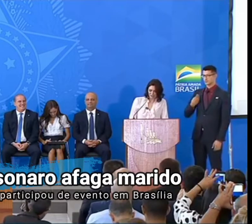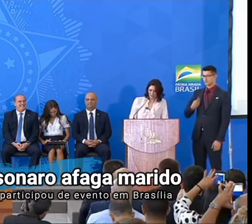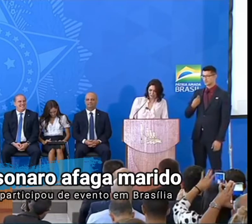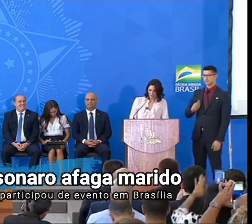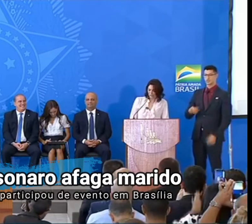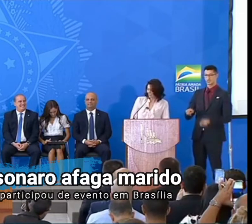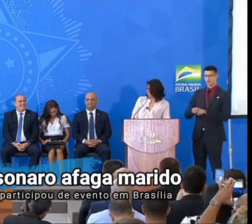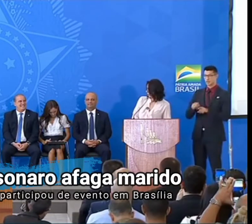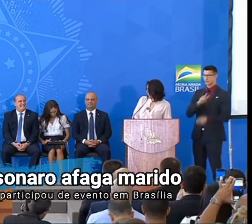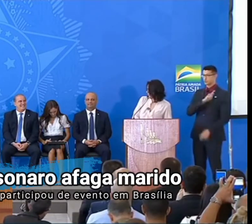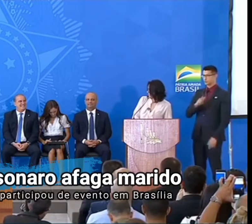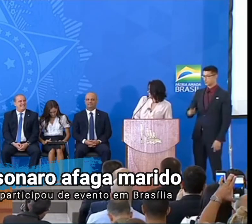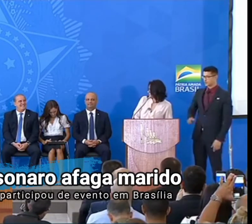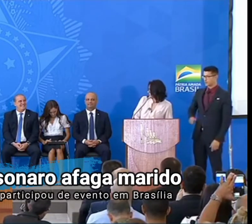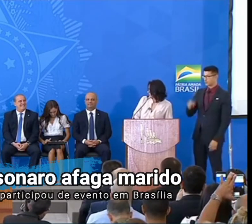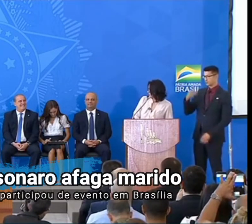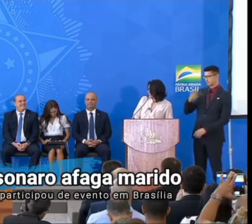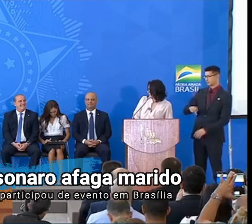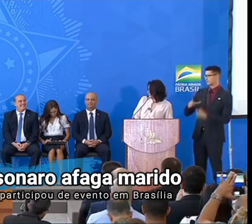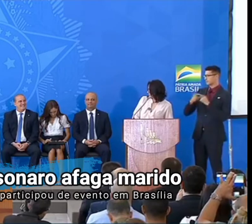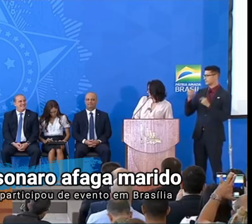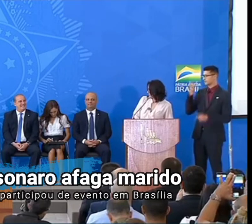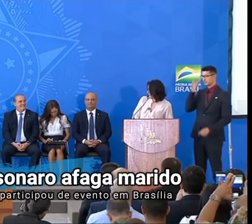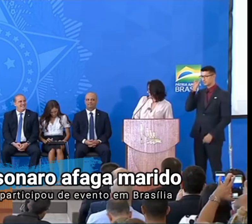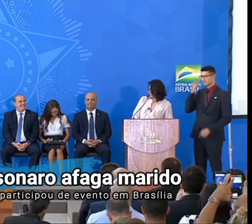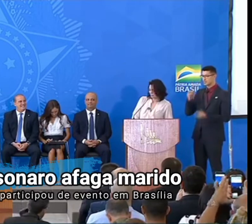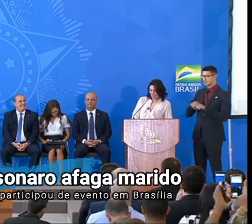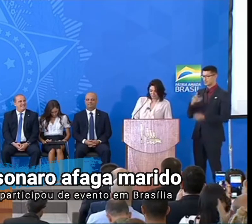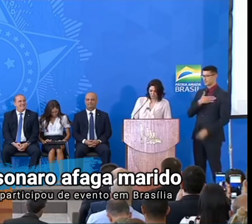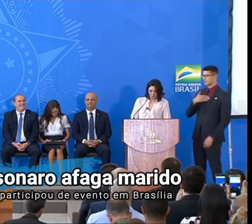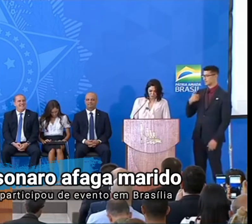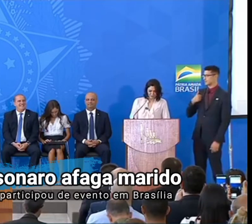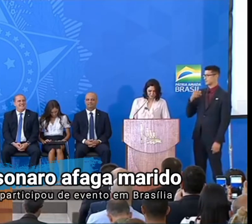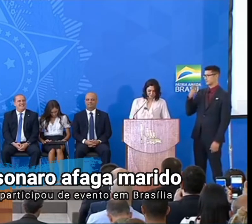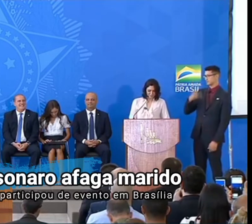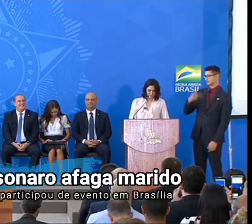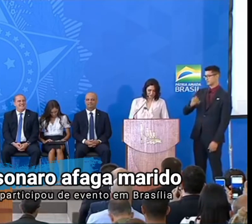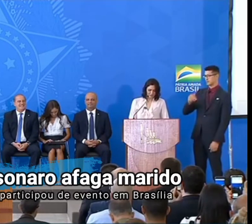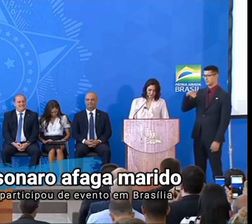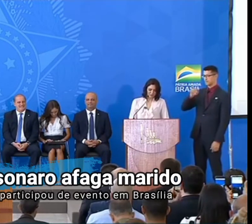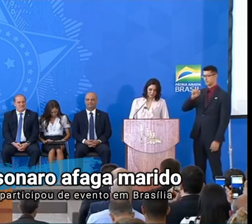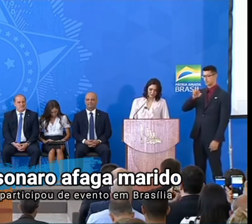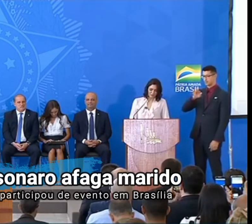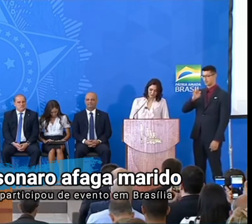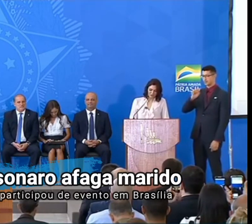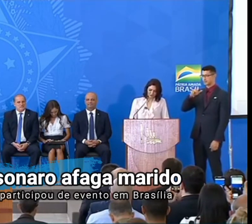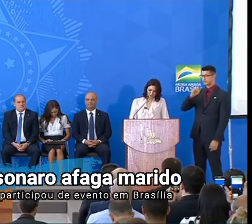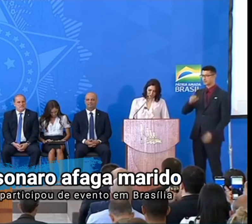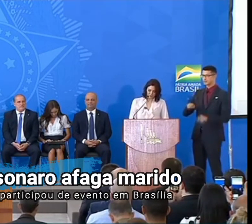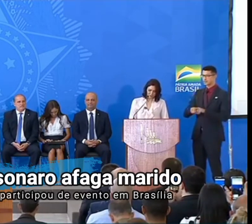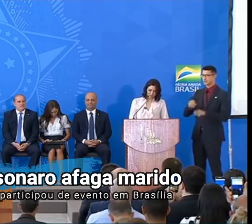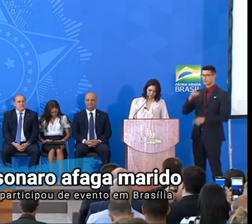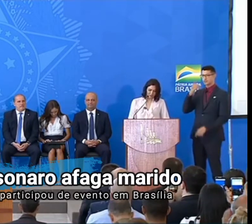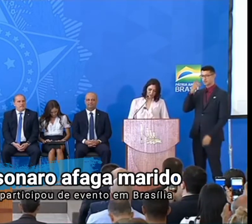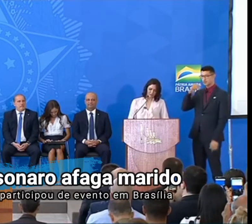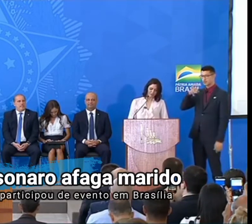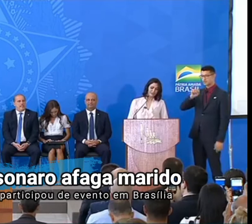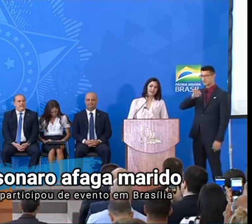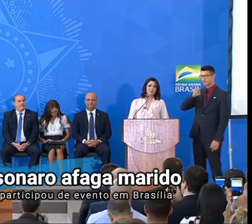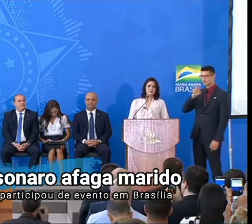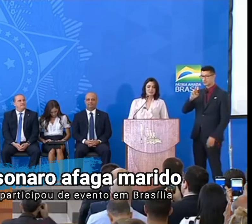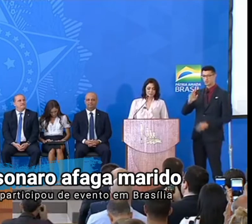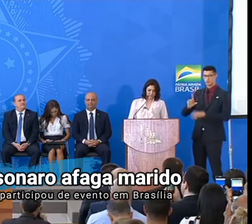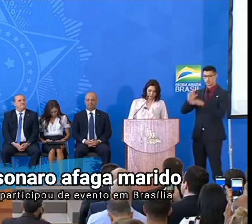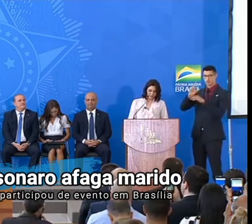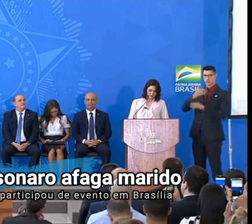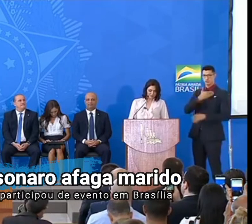governador do Distrito Federal, Ibanez Rocha, primeira-dama do GDF, Mayara Noronha, deputado-major Vitor Hugo, líder do governo